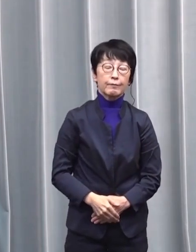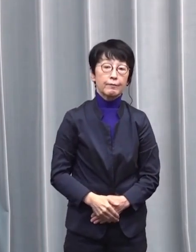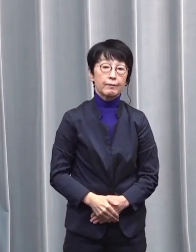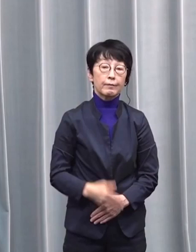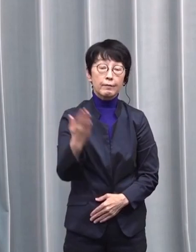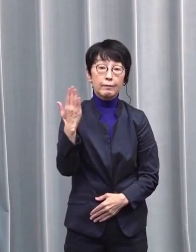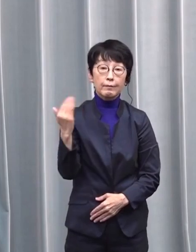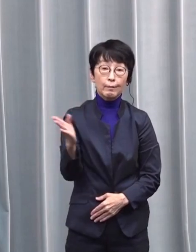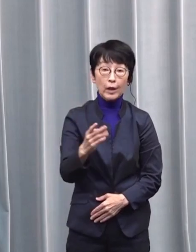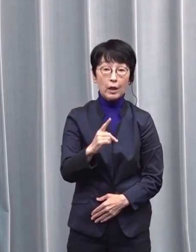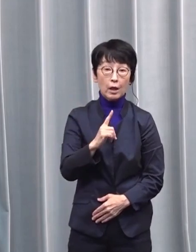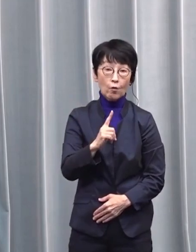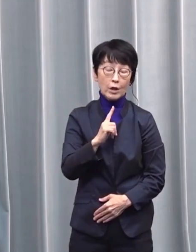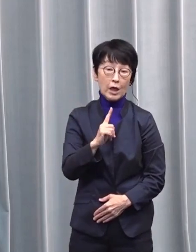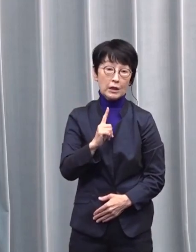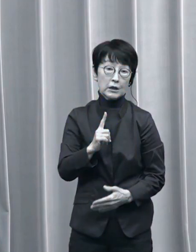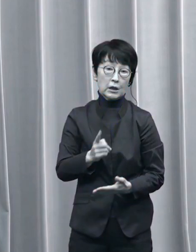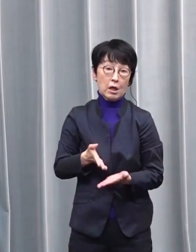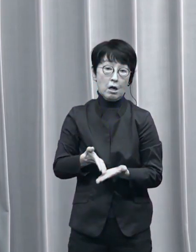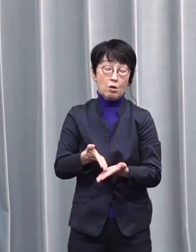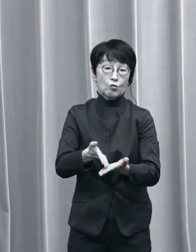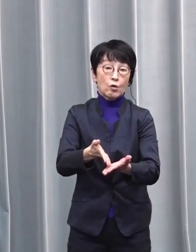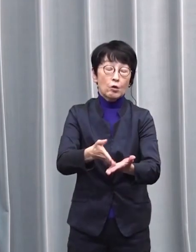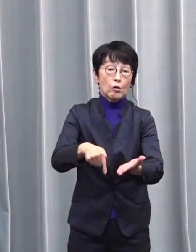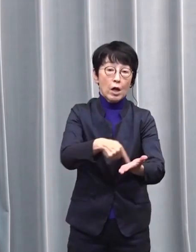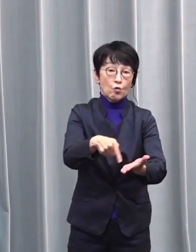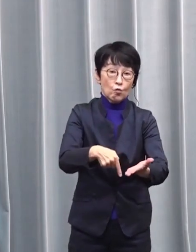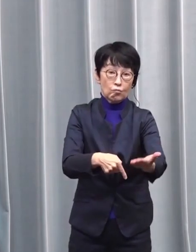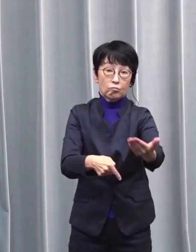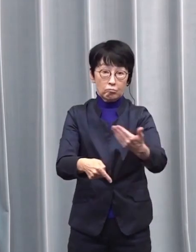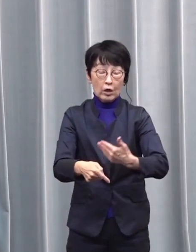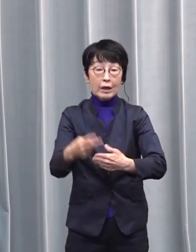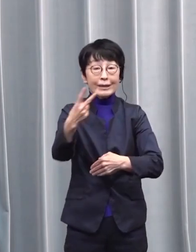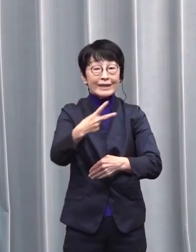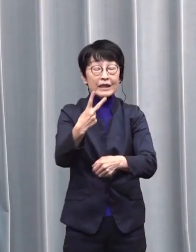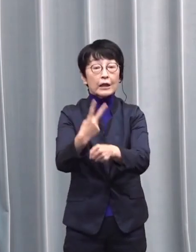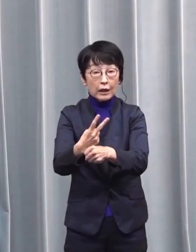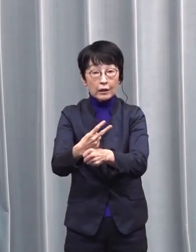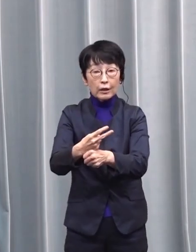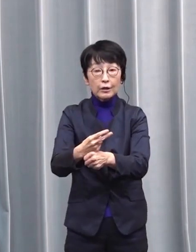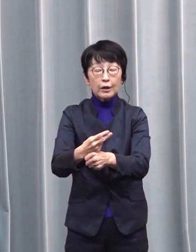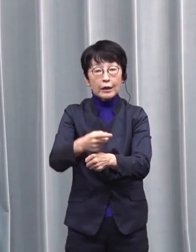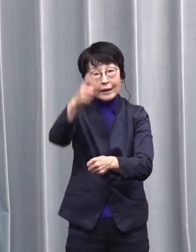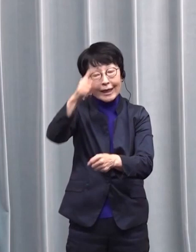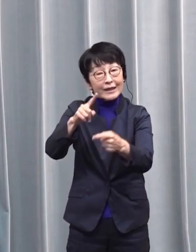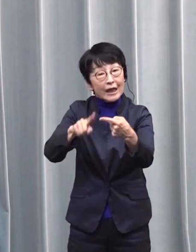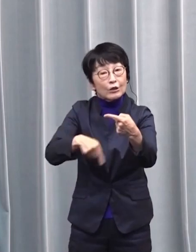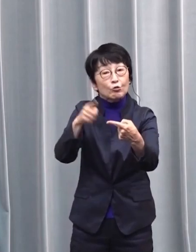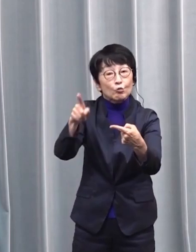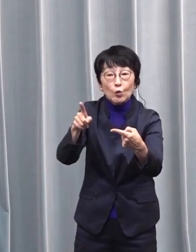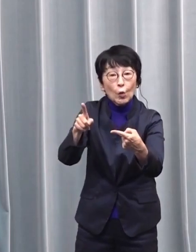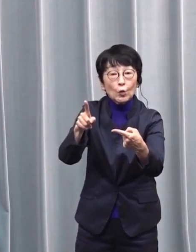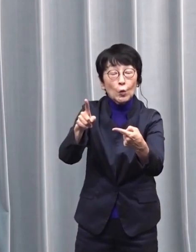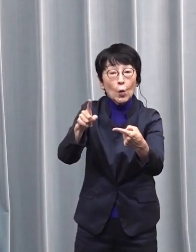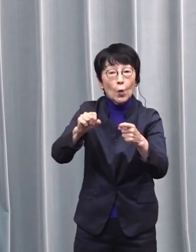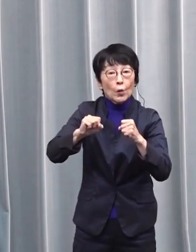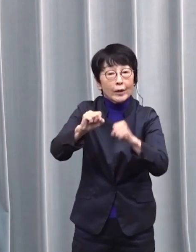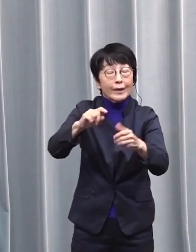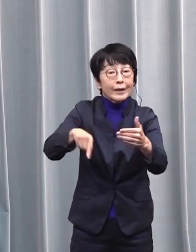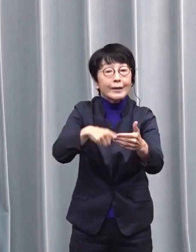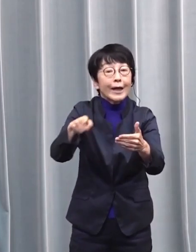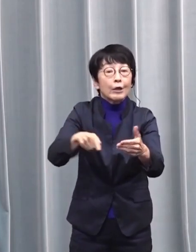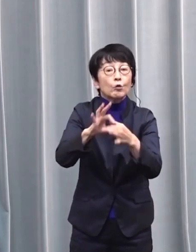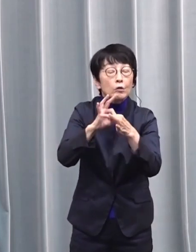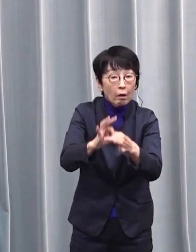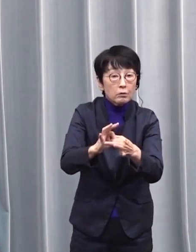のお答えに対するご指摘がありましたが、2000年当時警察庁がどのような対応を取ったかについては警